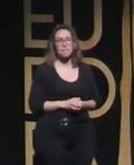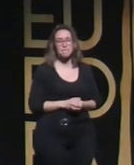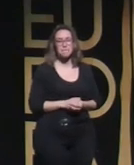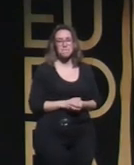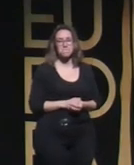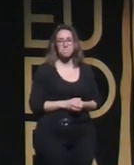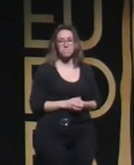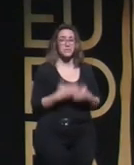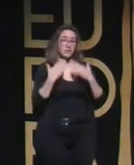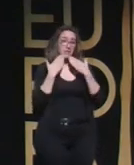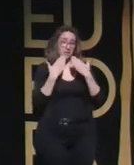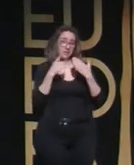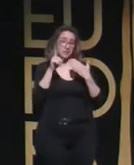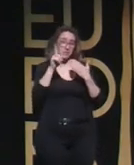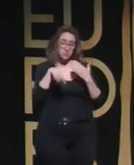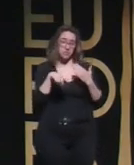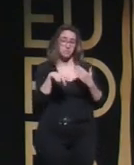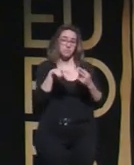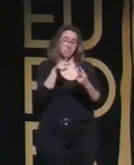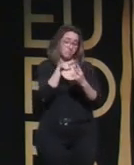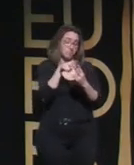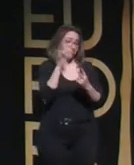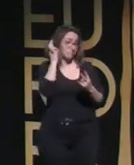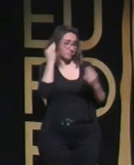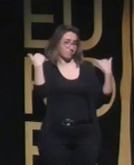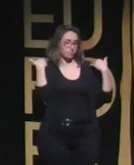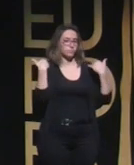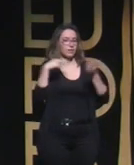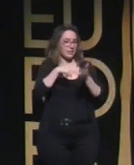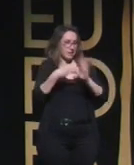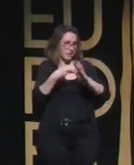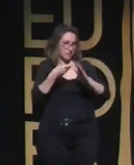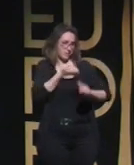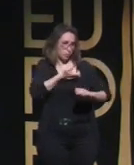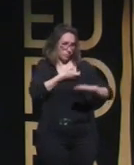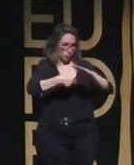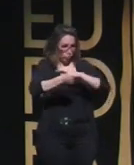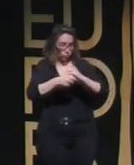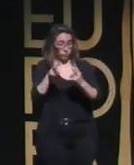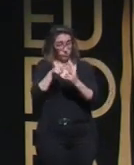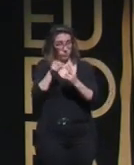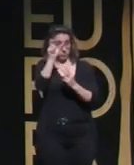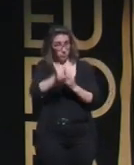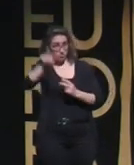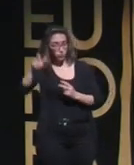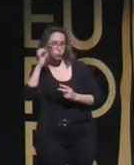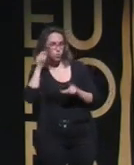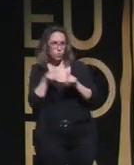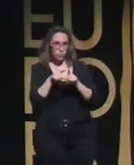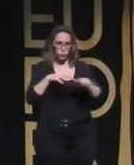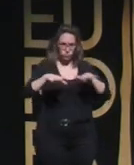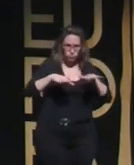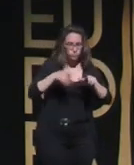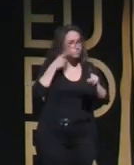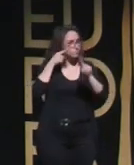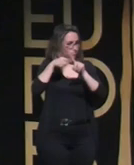Y también quiero dar las gracias a Blanca Montero y a Dorreta Berzosa, que son las técnicas del Ayuntamiento de Vitoria-Gasteiz, que están empujando o que han empujado para que este